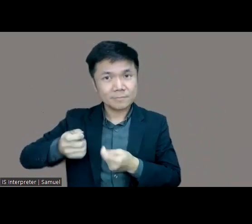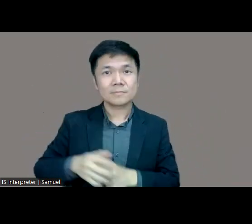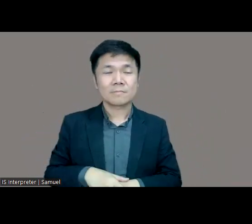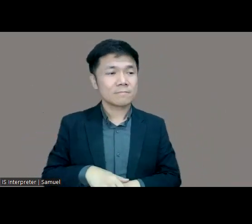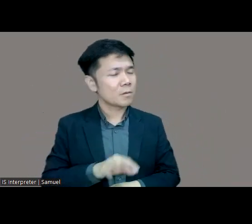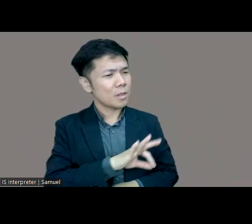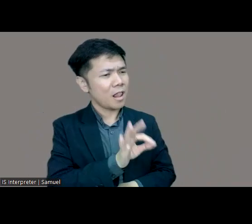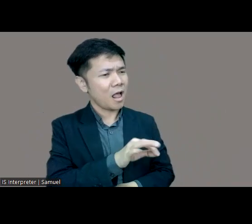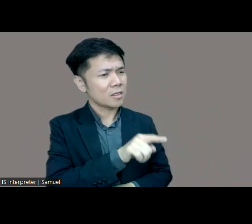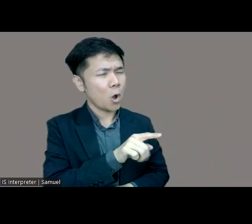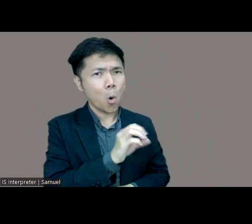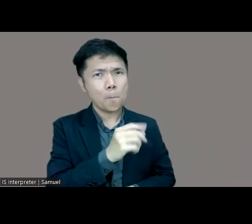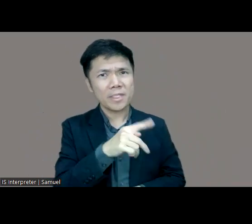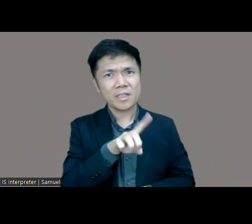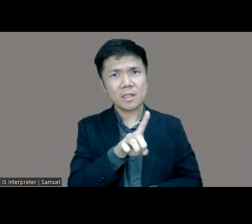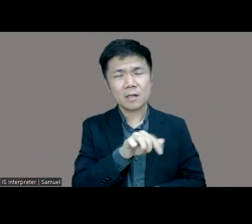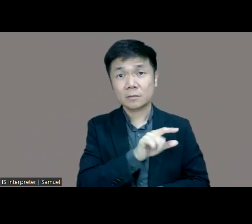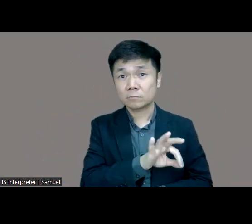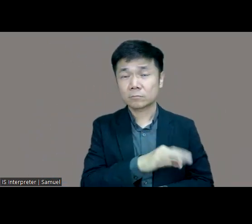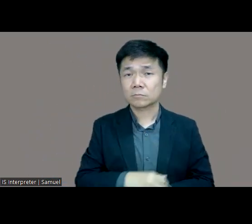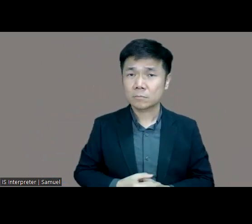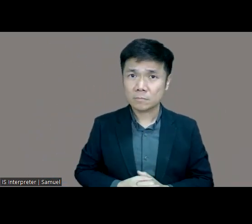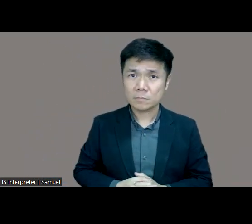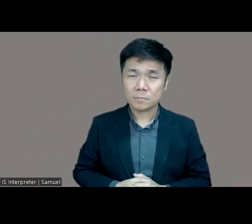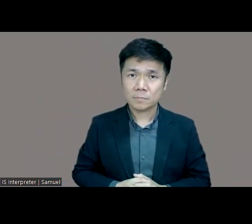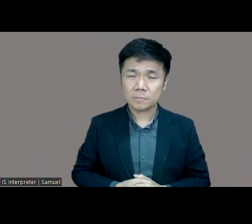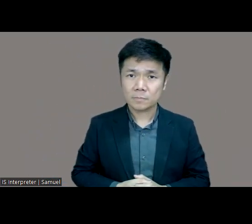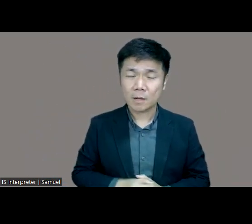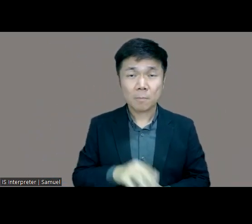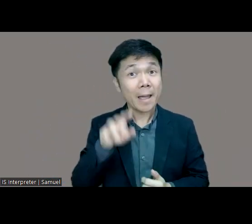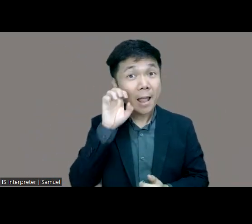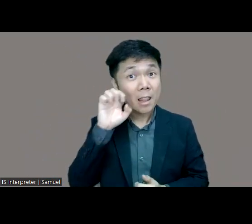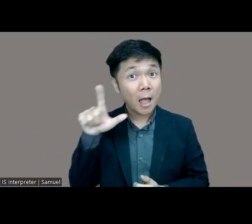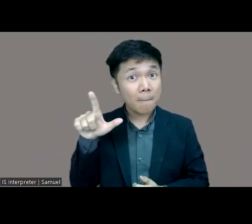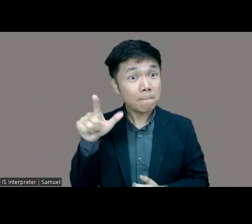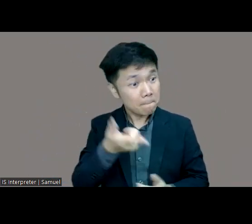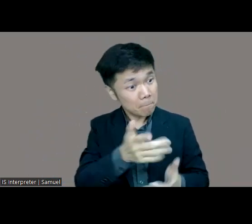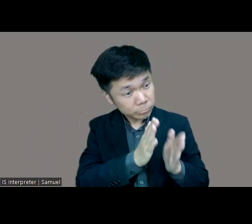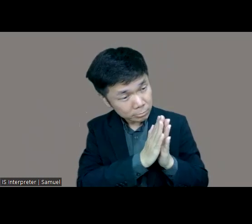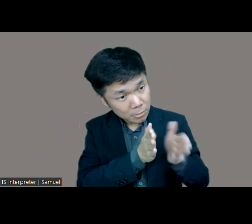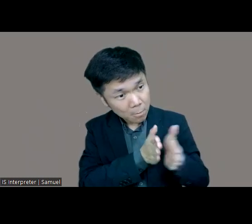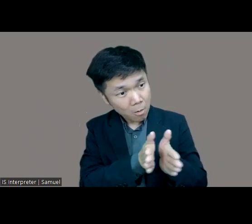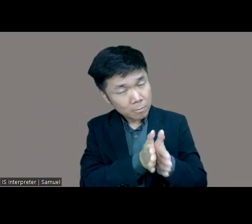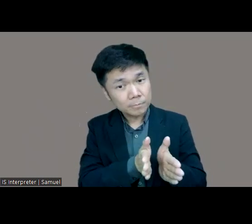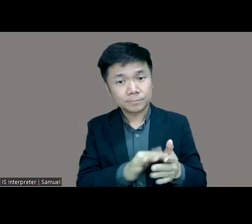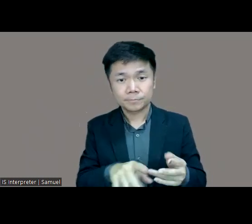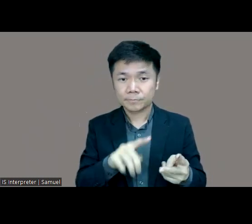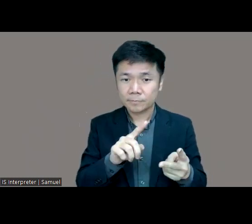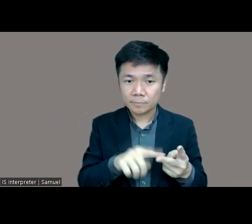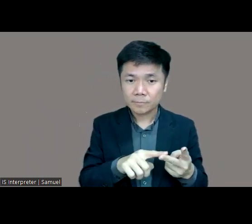voudrais demander l'âme à soutenir les OPH dans ces démarches et